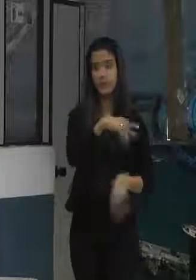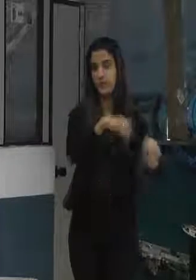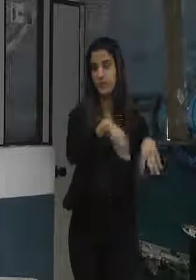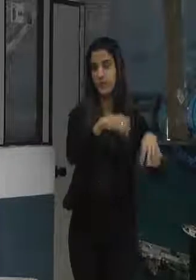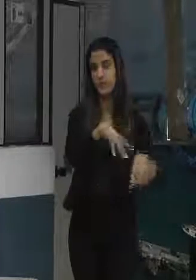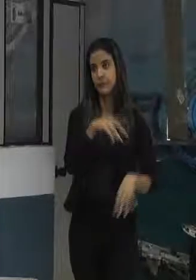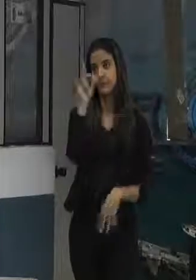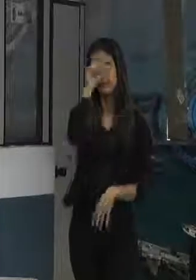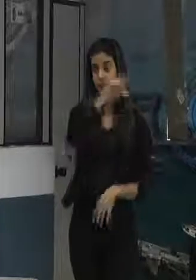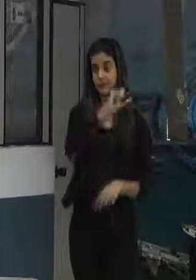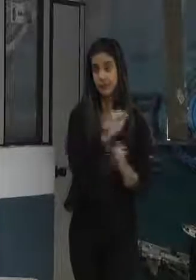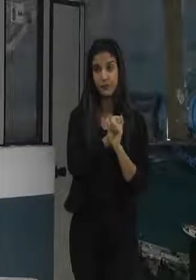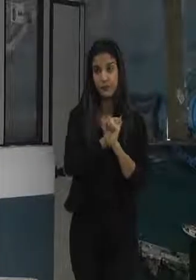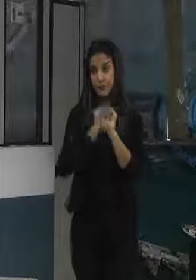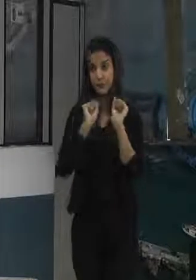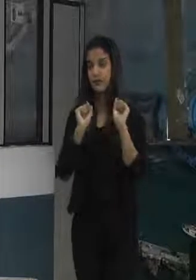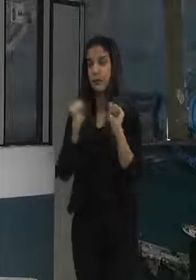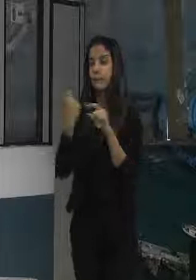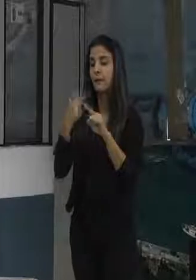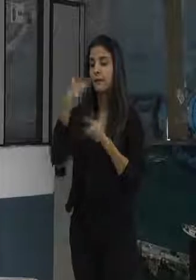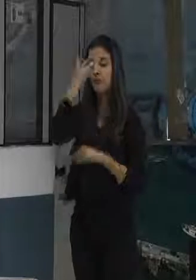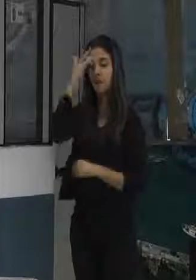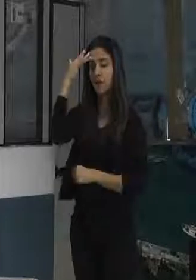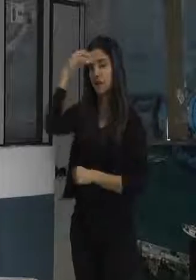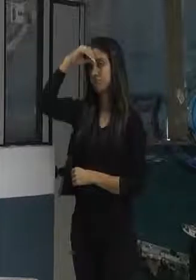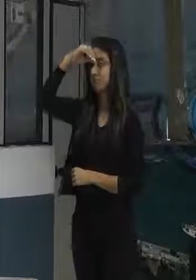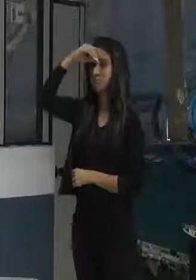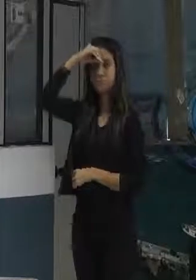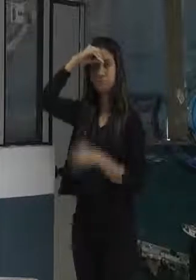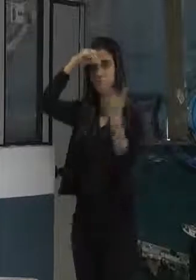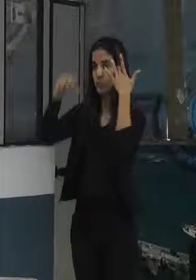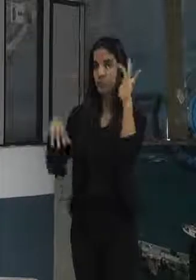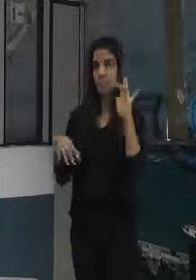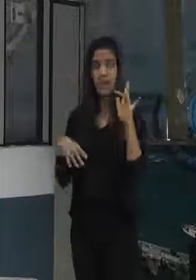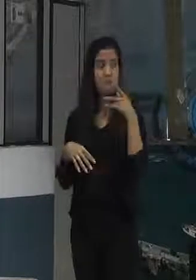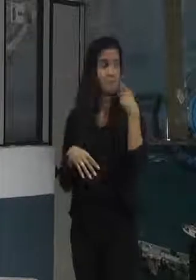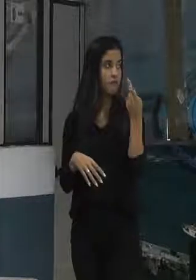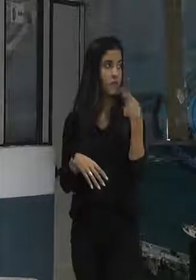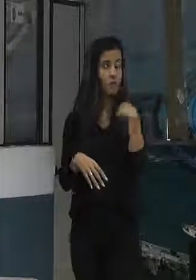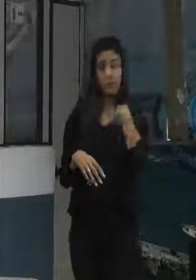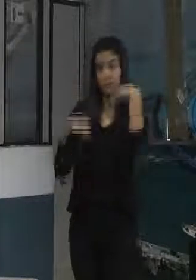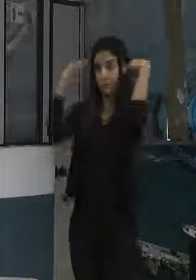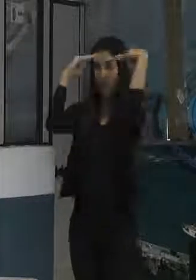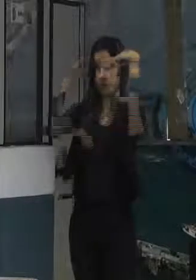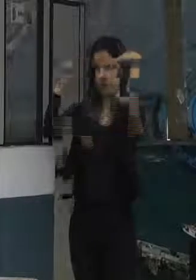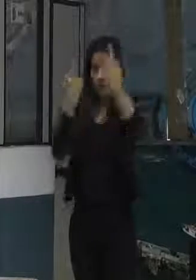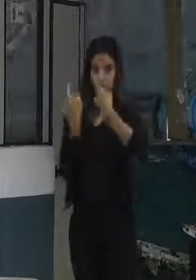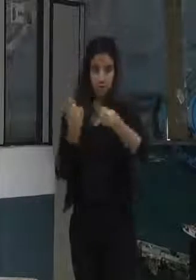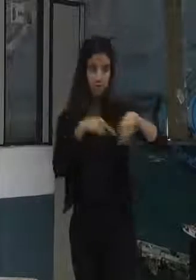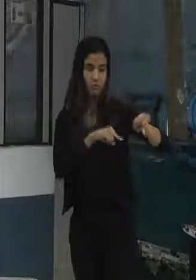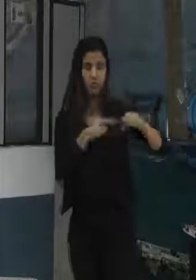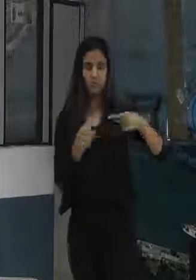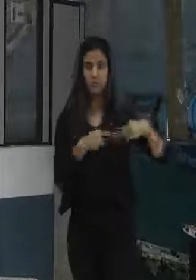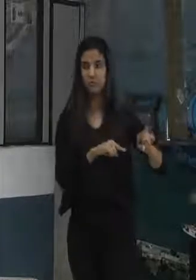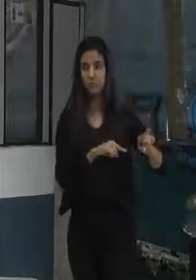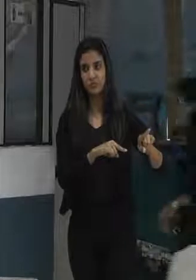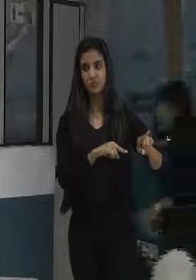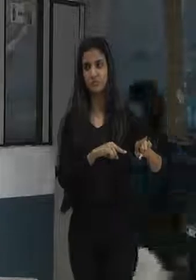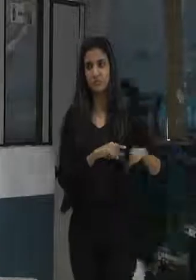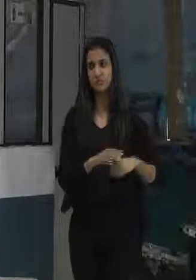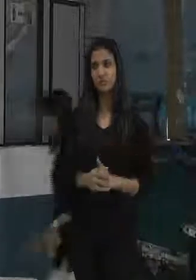educação. Quem não é, às vezes, não tem noção e pode estar falando que Macrise, como está na oposição, está procurando cabelo em